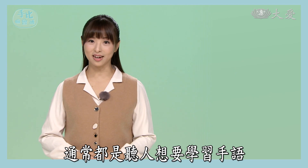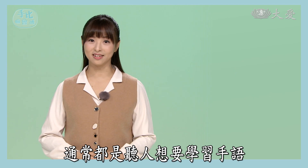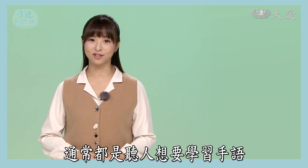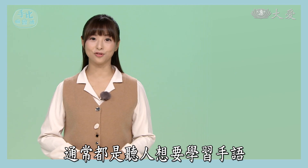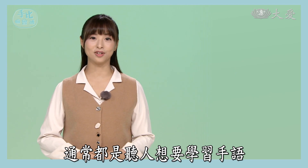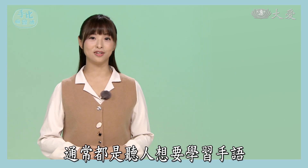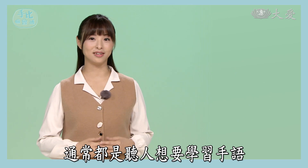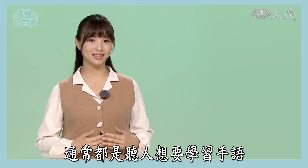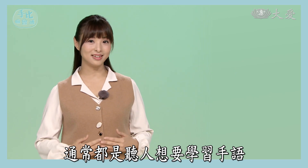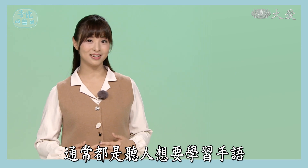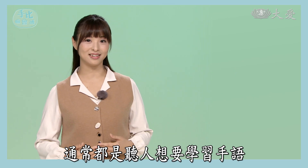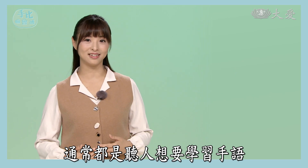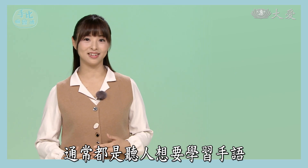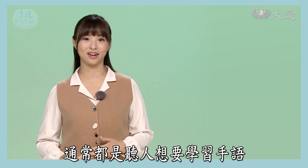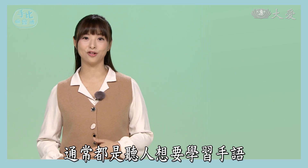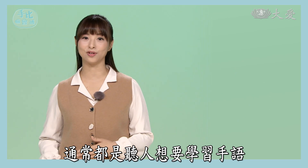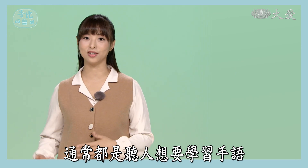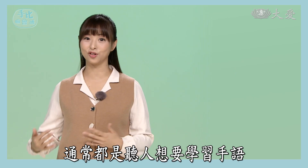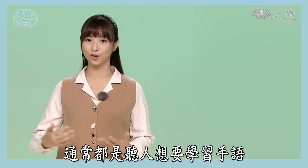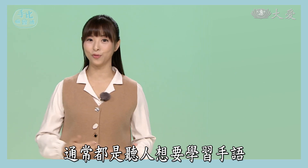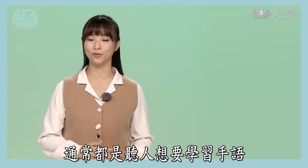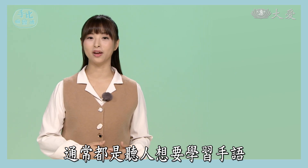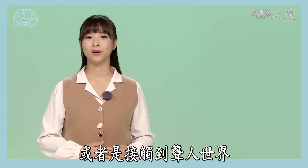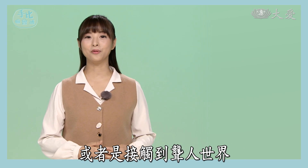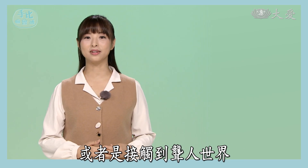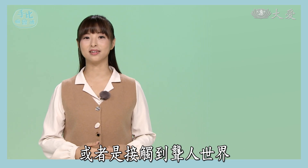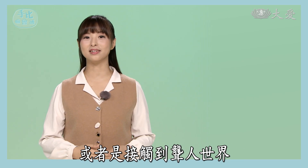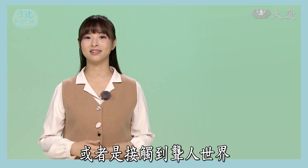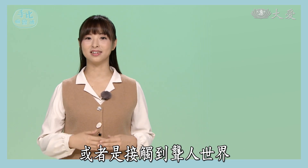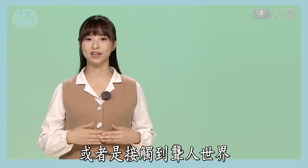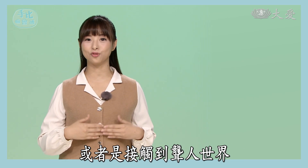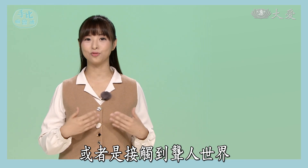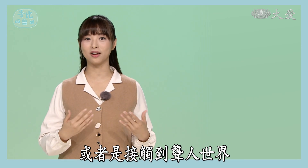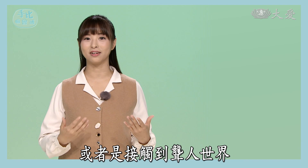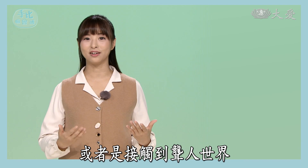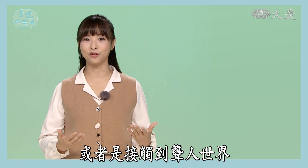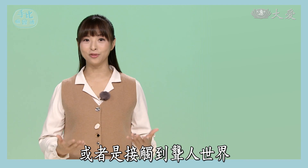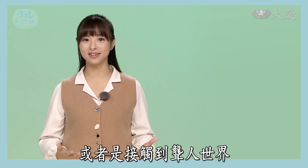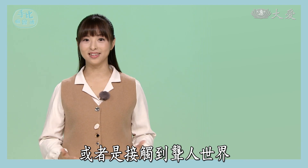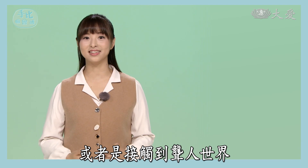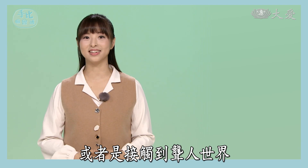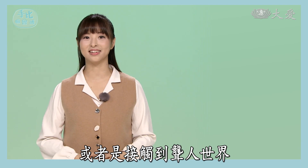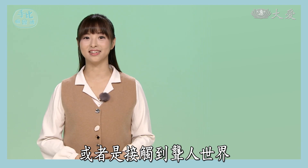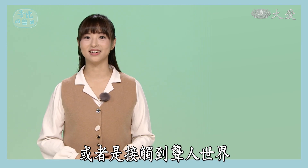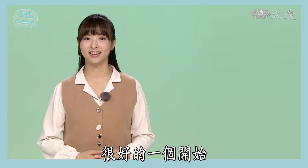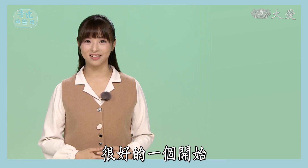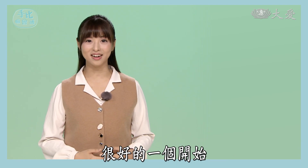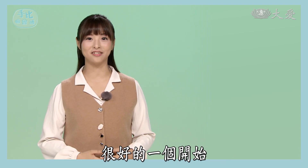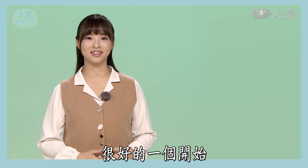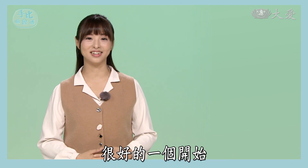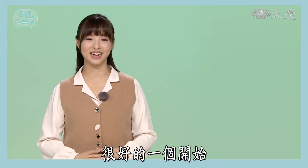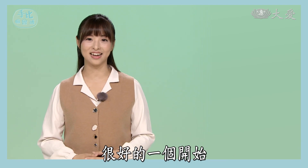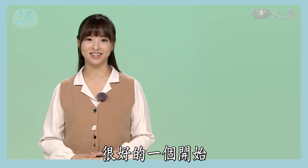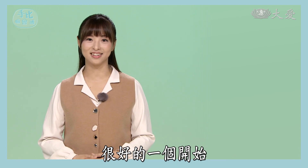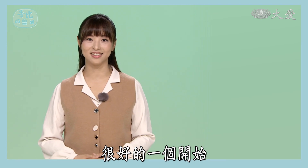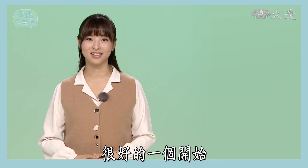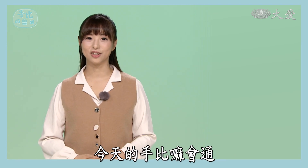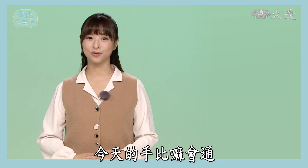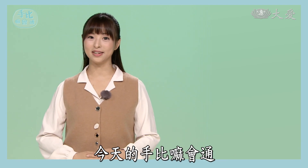呢，都是听人呢想要学习手语，或者是呢接触到聋人世界呢很好的一个开始。所以